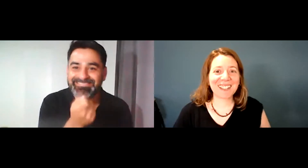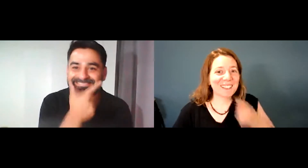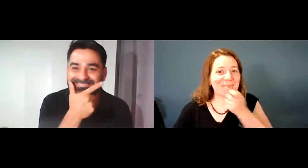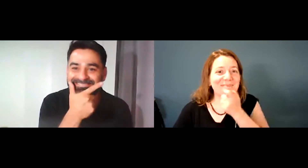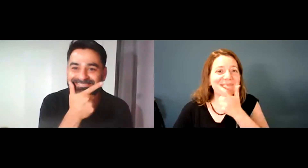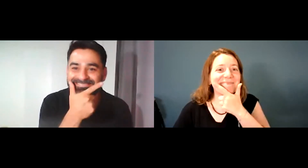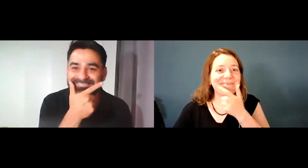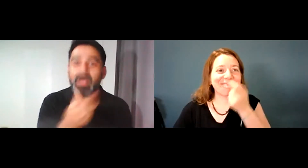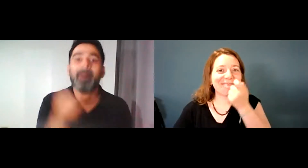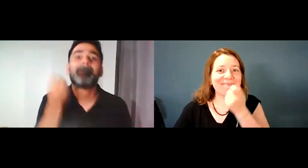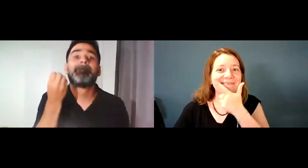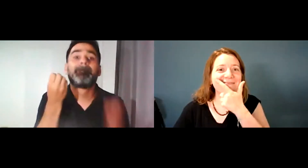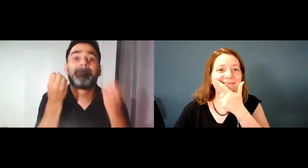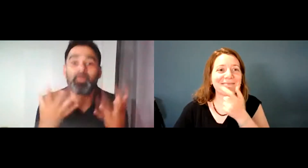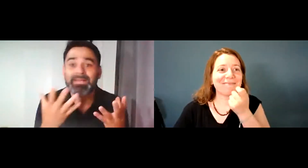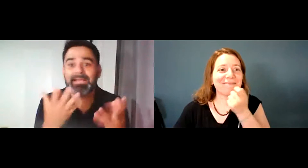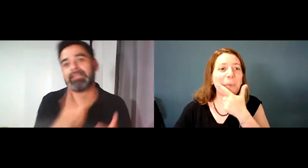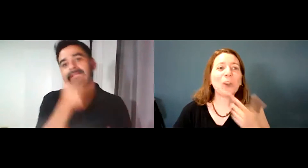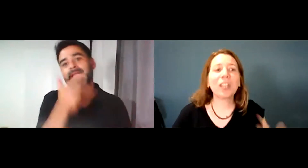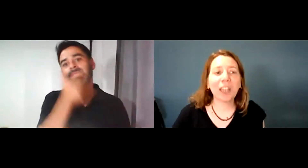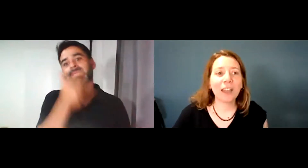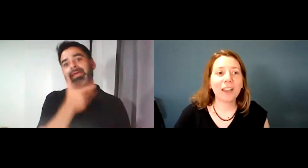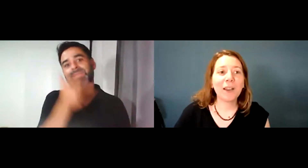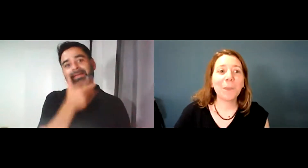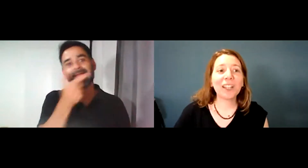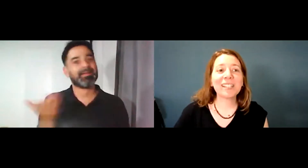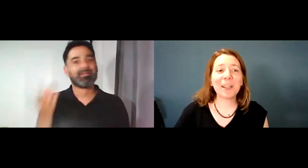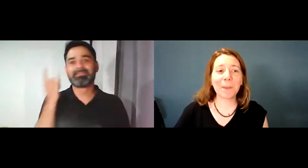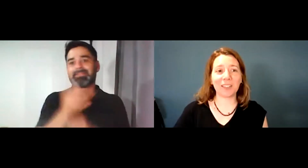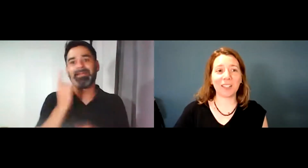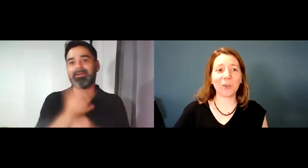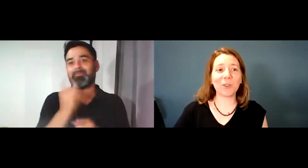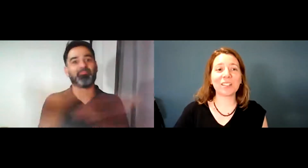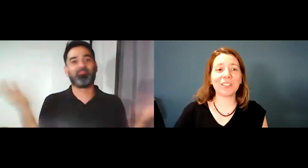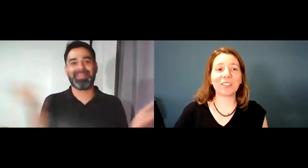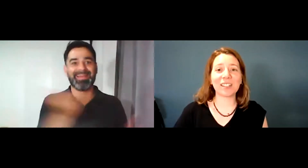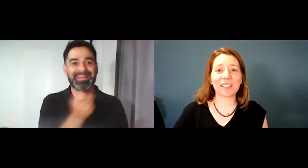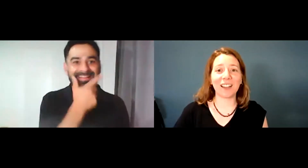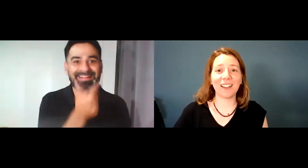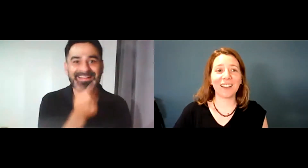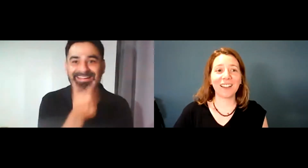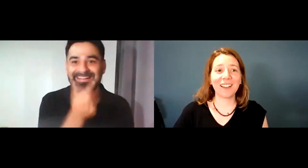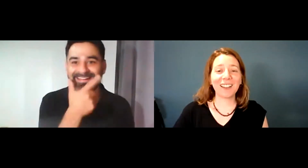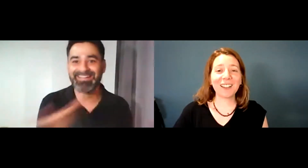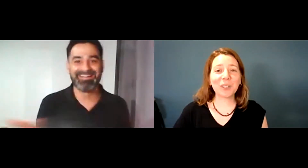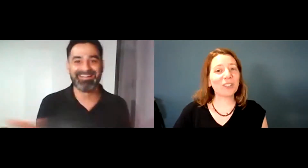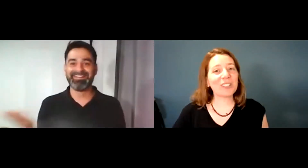Sonrisa. ¿Qué decir? Sonrisa. ¿Por qué siempre estás con una sonrisa? En nuestros